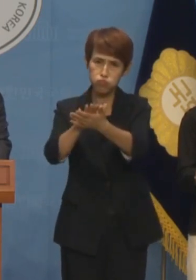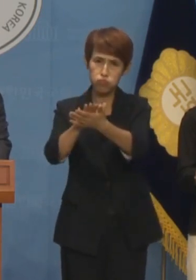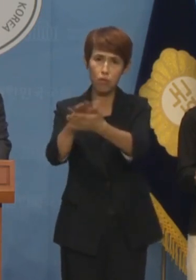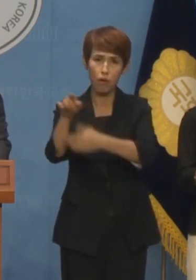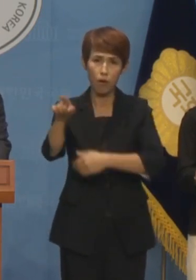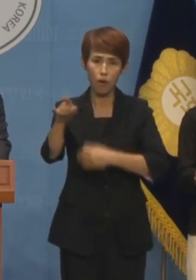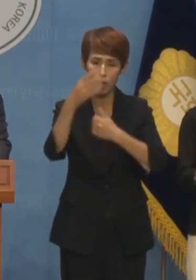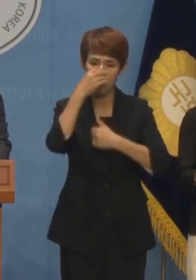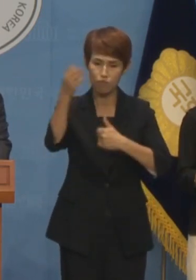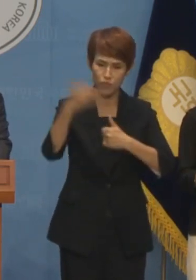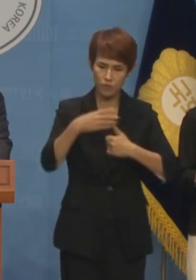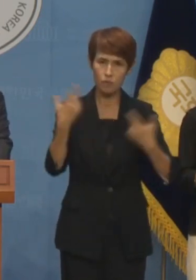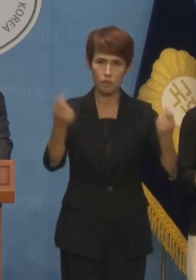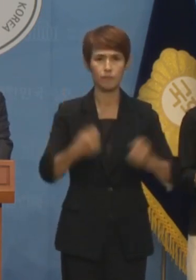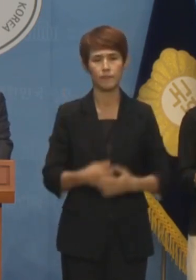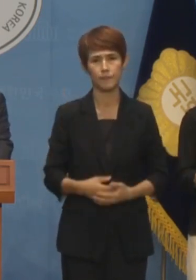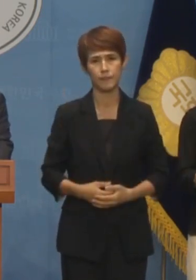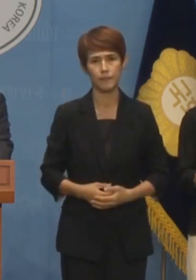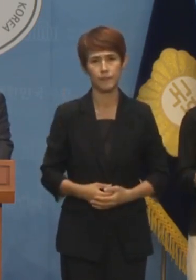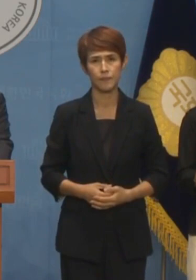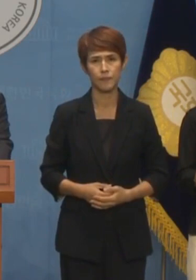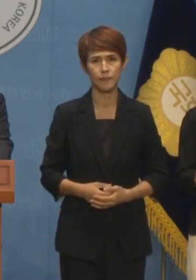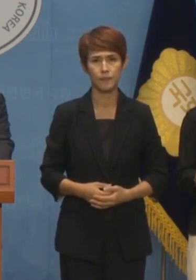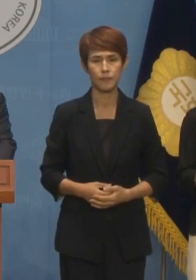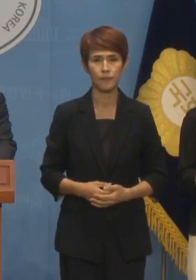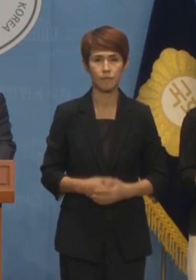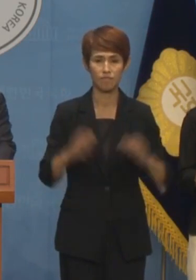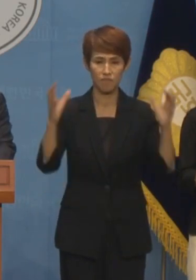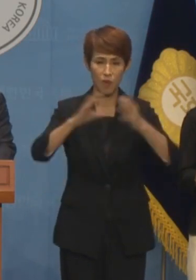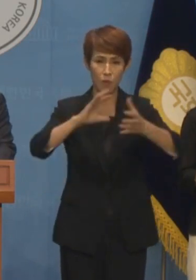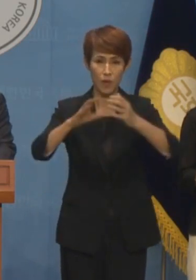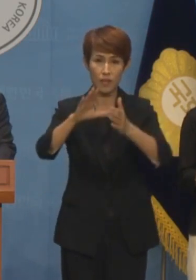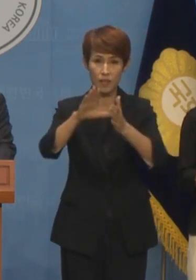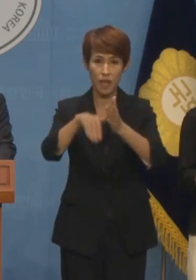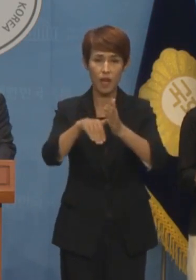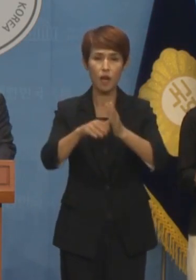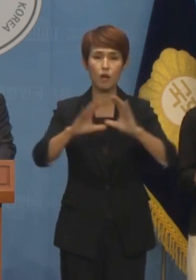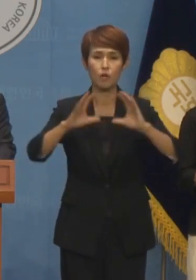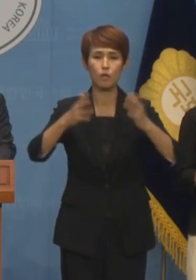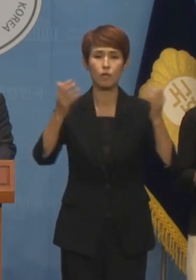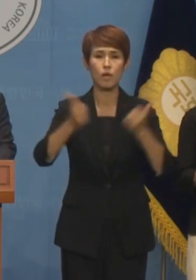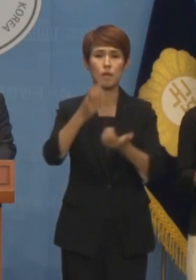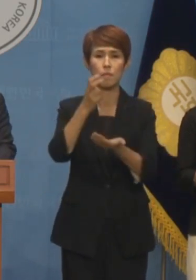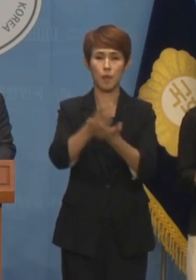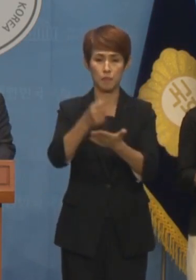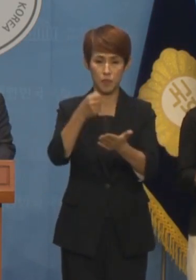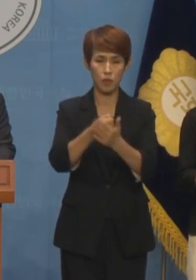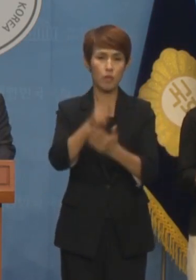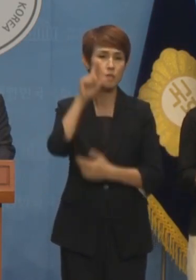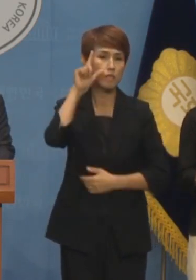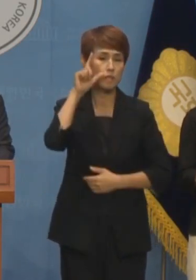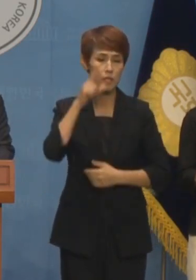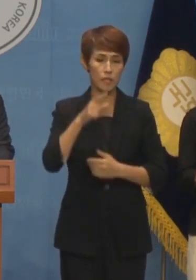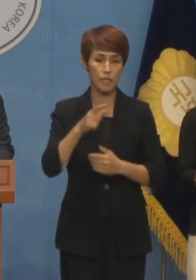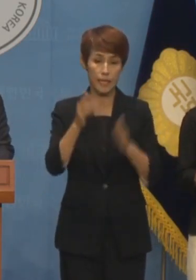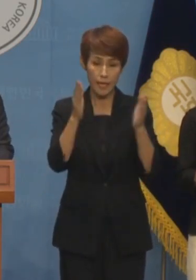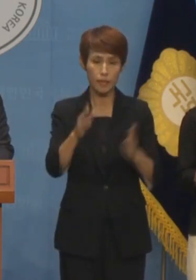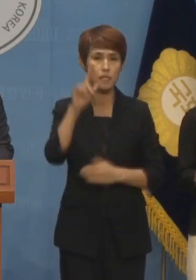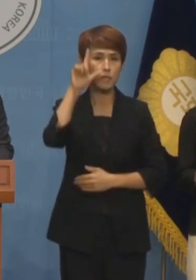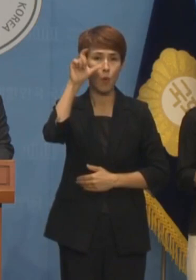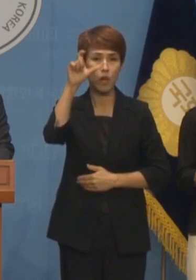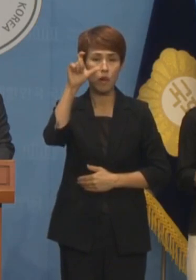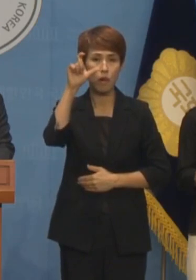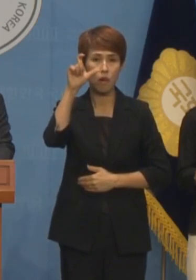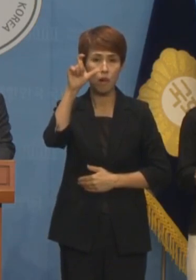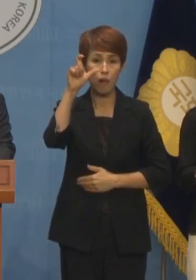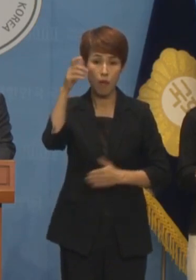철저히 무시된 것입니다. 지난 전체회의에서도 국회법상 정한 숙려기간 15일을 제대로 채우지도